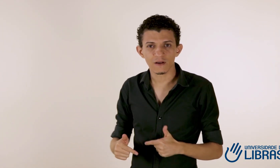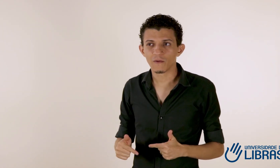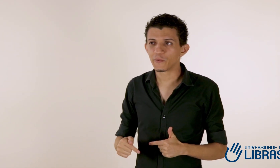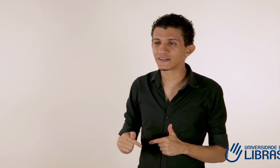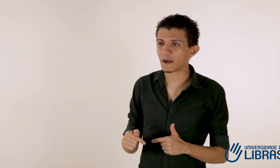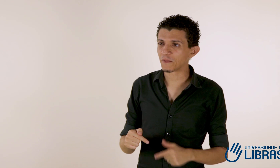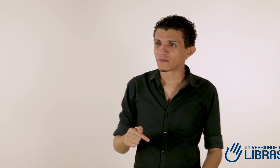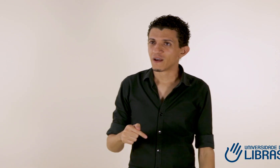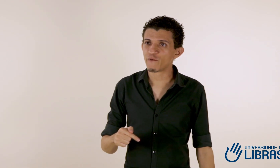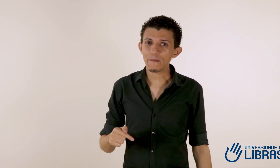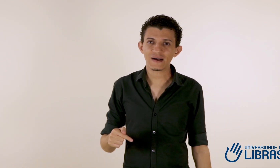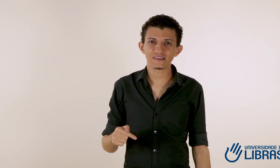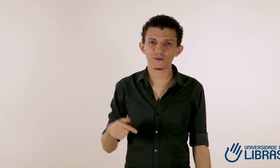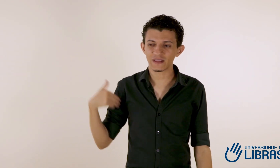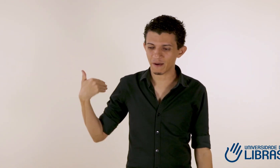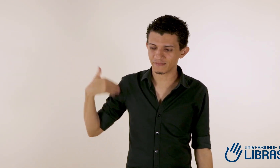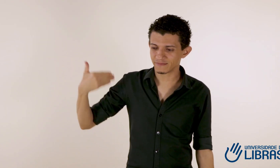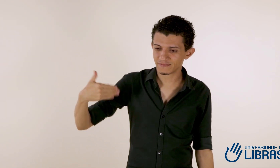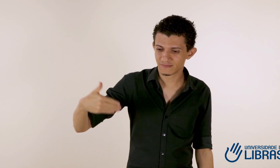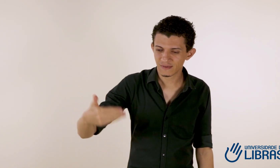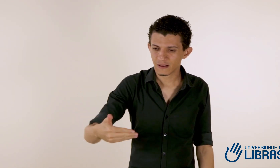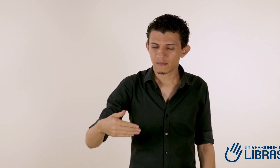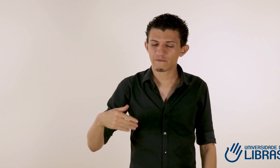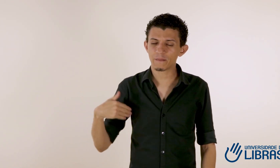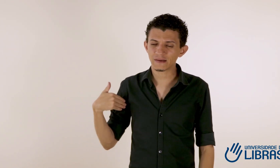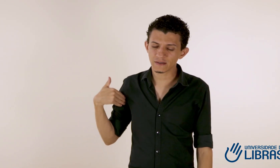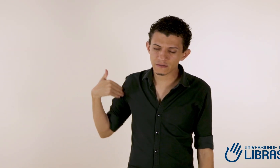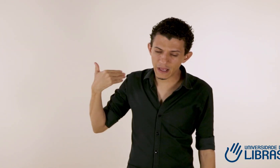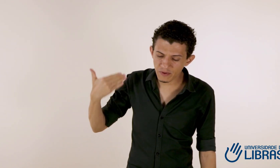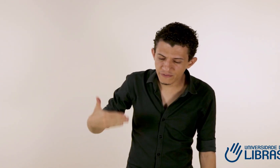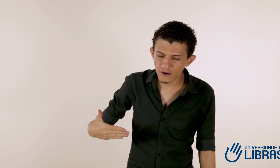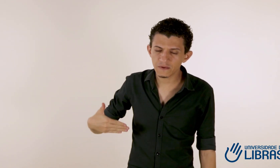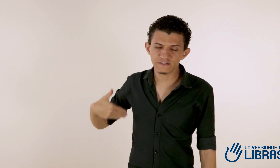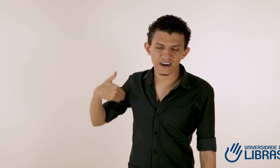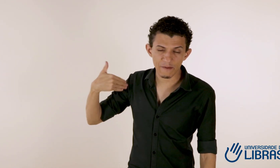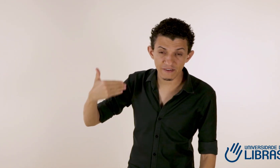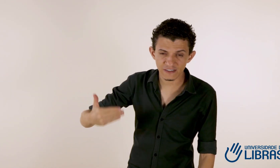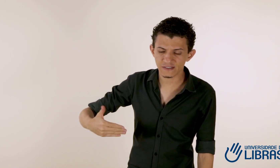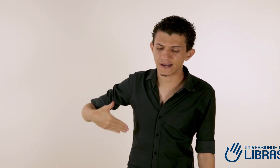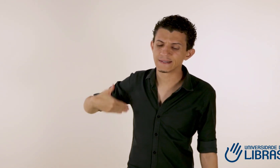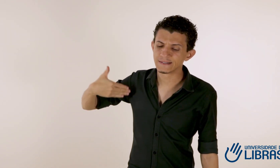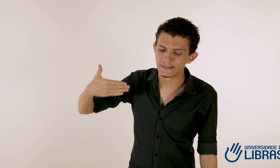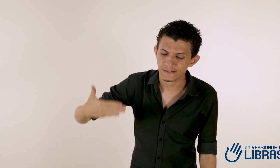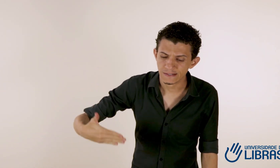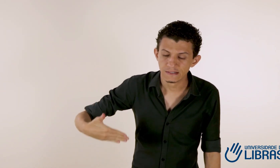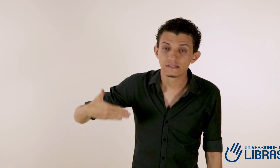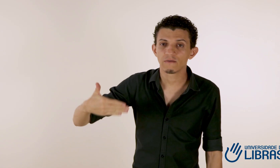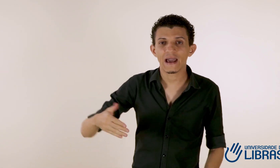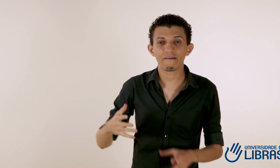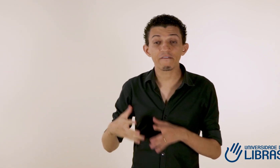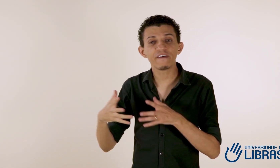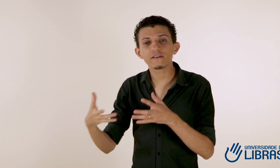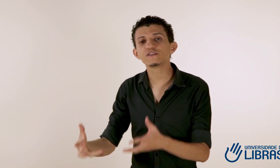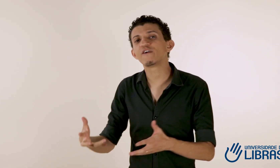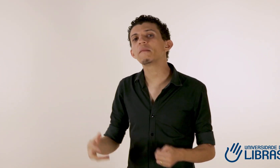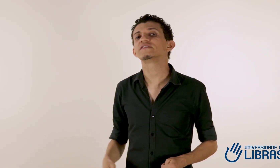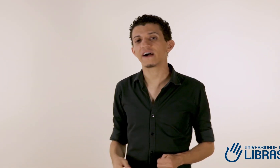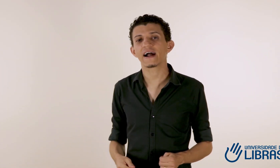Então, por exemplo, foi passando o tempo. Foi passando o tempo de forma devagar, para enfatizar. Então, é feito de forma devagar